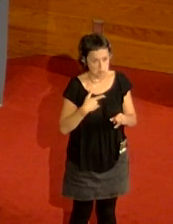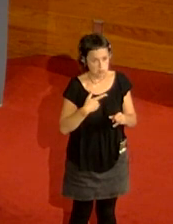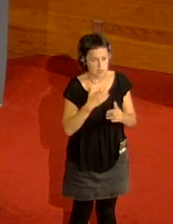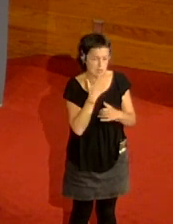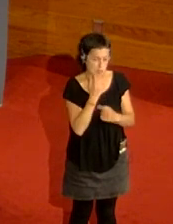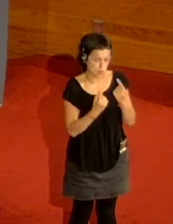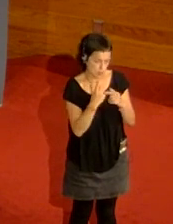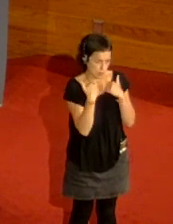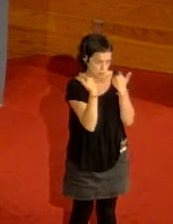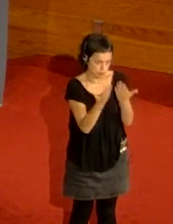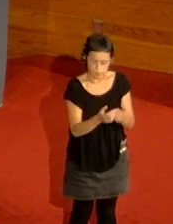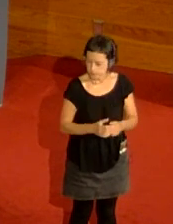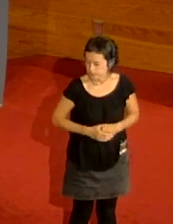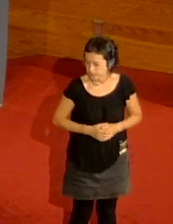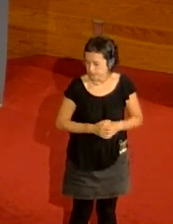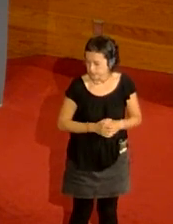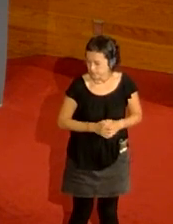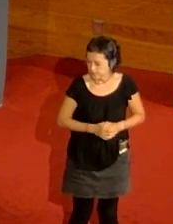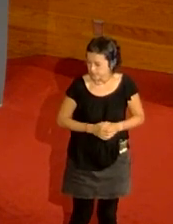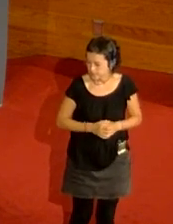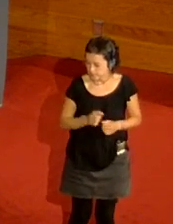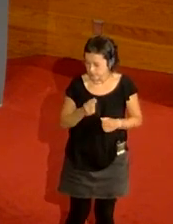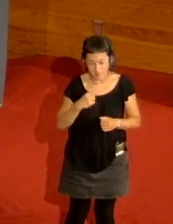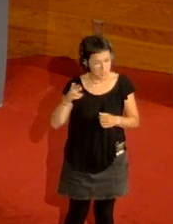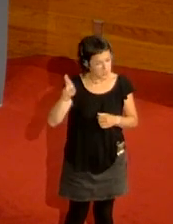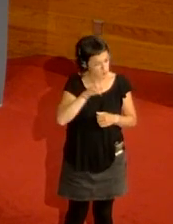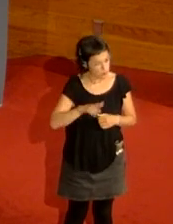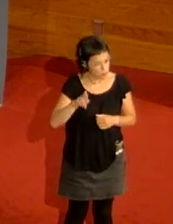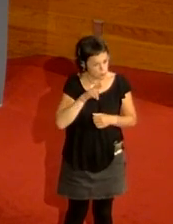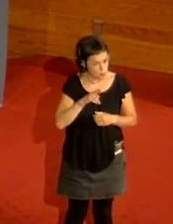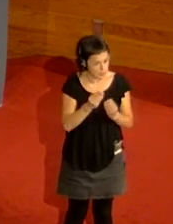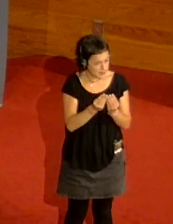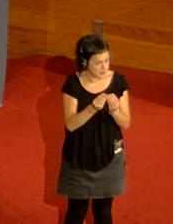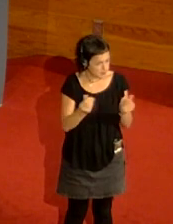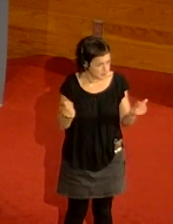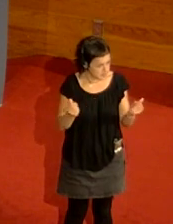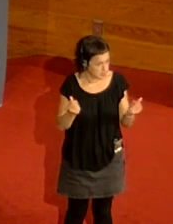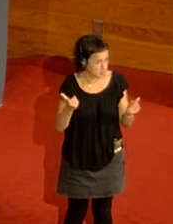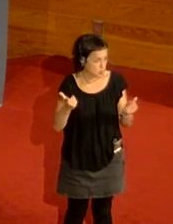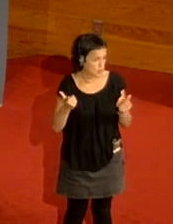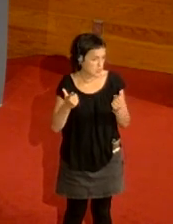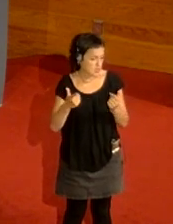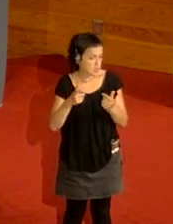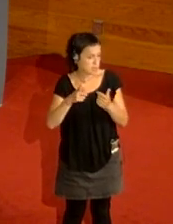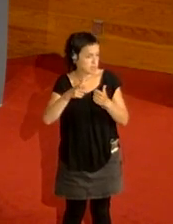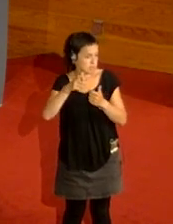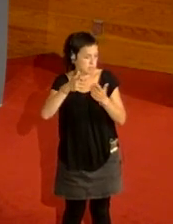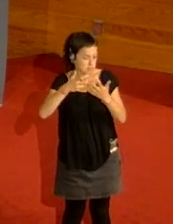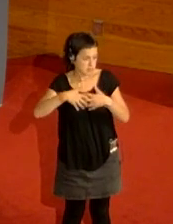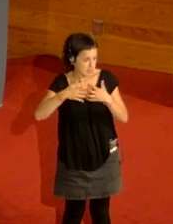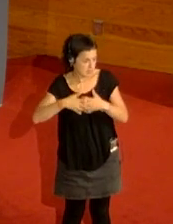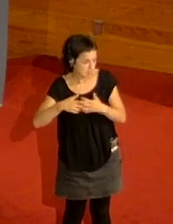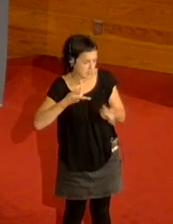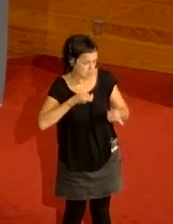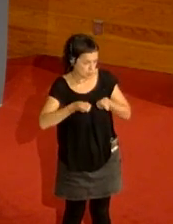ejemplos para entrar en más de lleno en ese bucle invisible en esa humanidad leída por las máquinas os comentaré como un punto